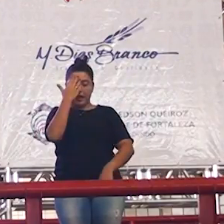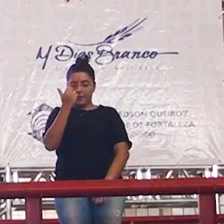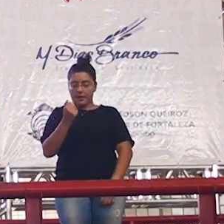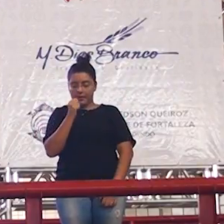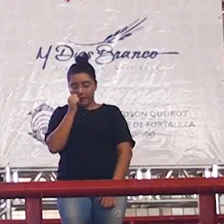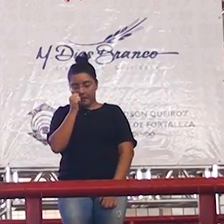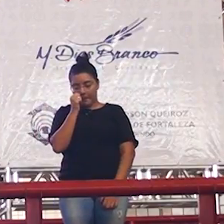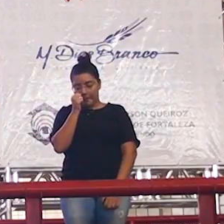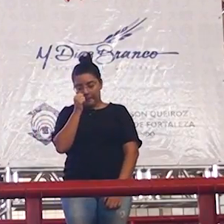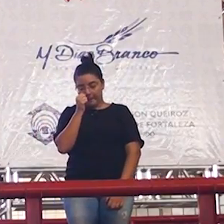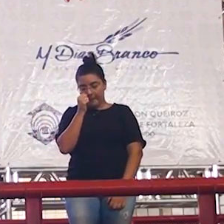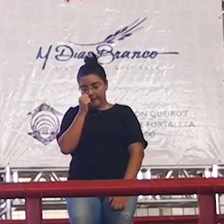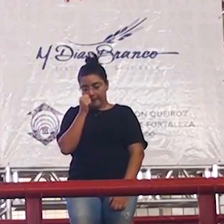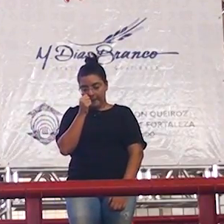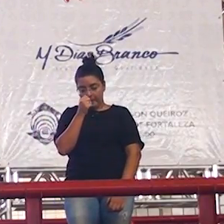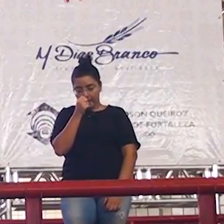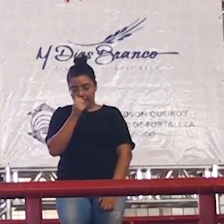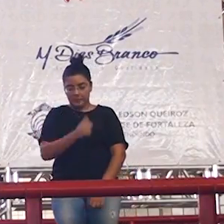tá bom?